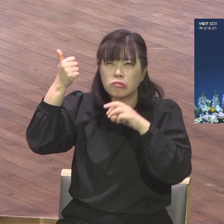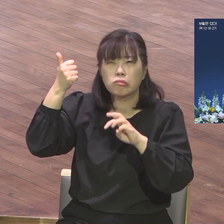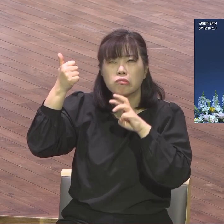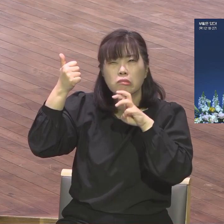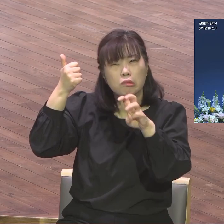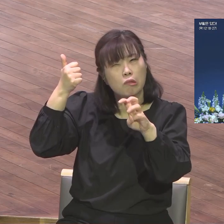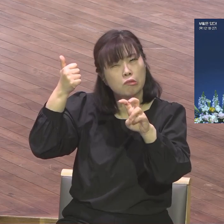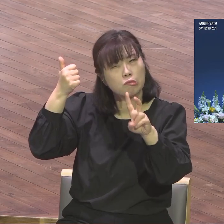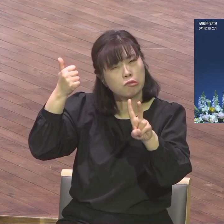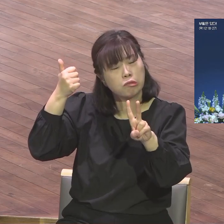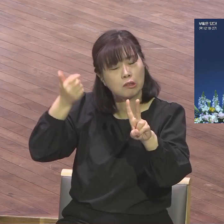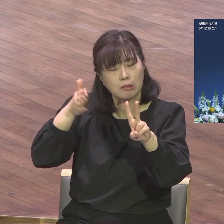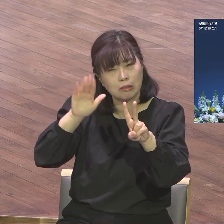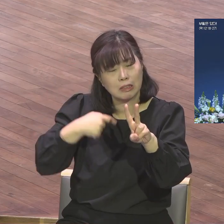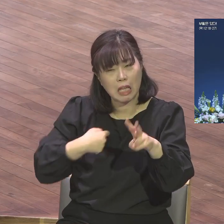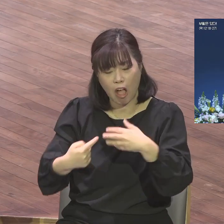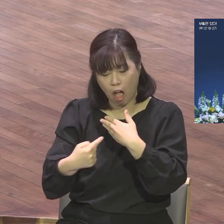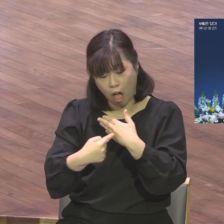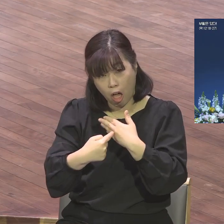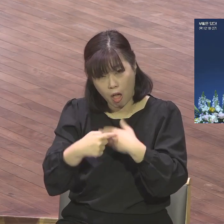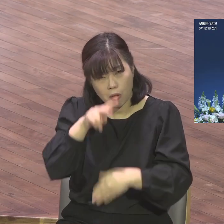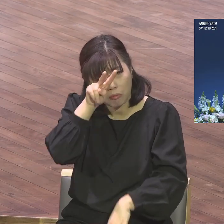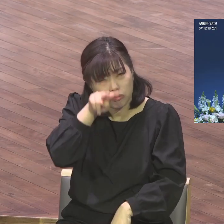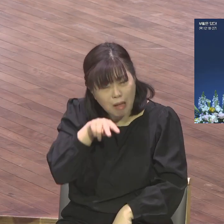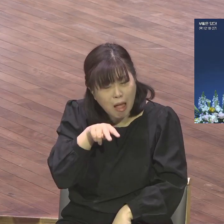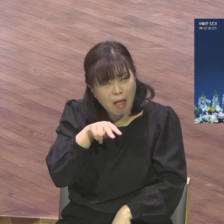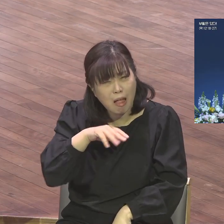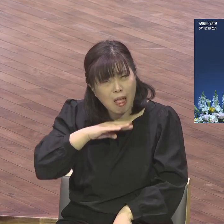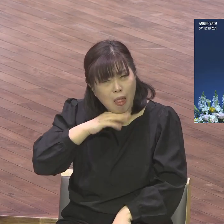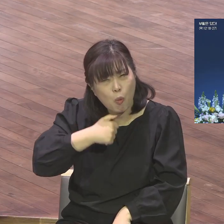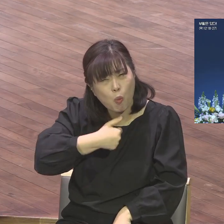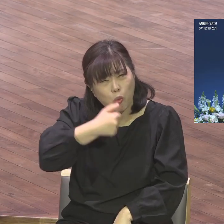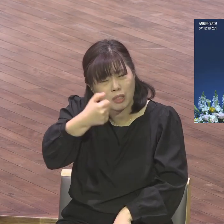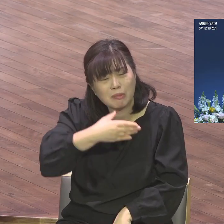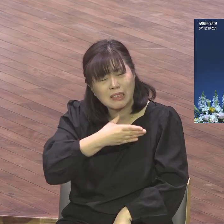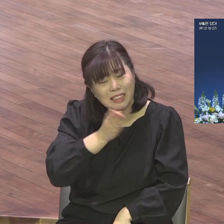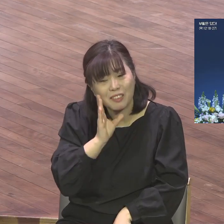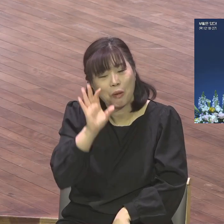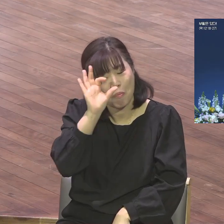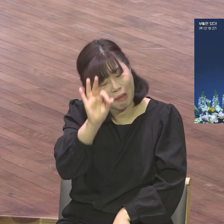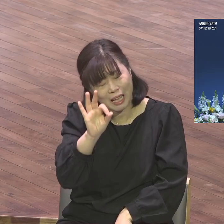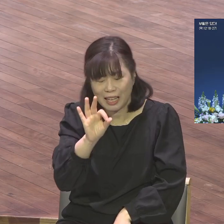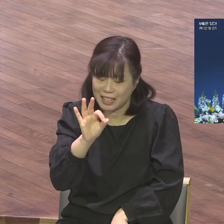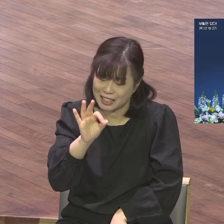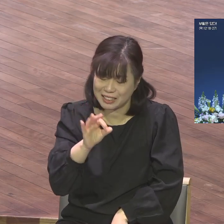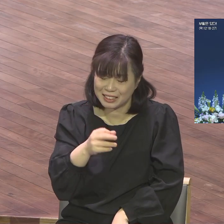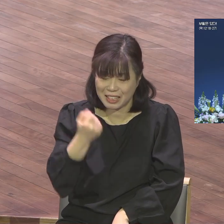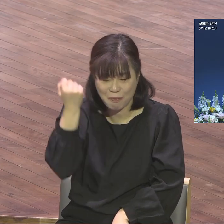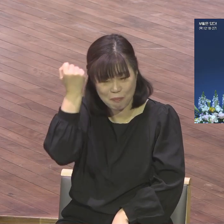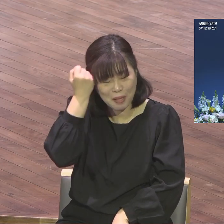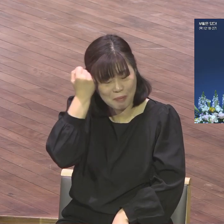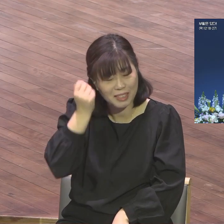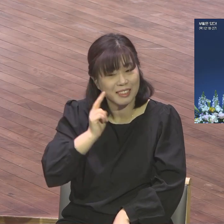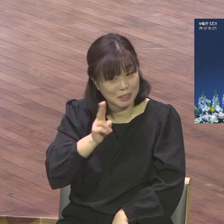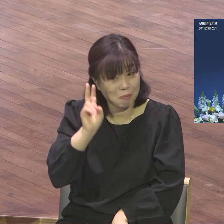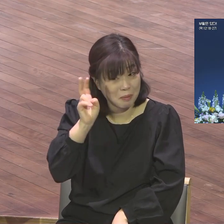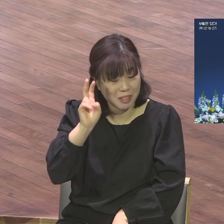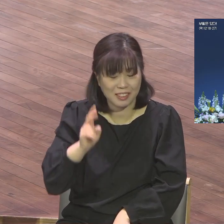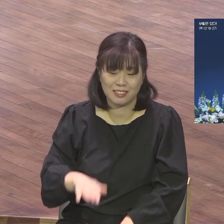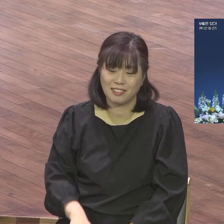보여요. 왜냐하면 거기 수명이 55이라 그러니까 그렇게 빨리 늙어요. 그러니까